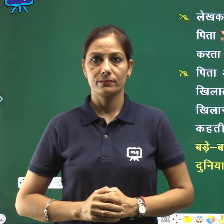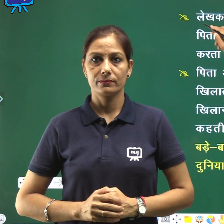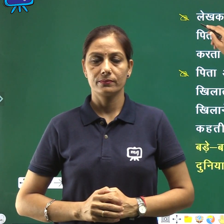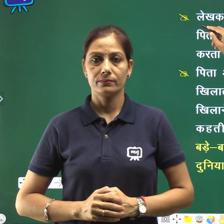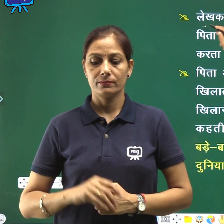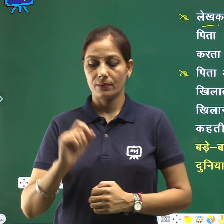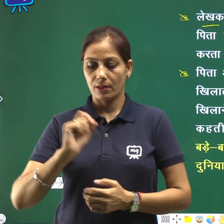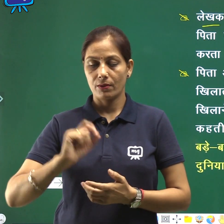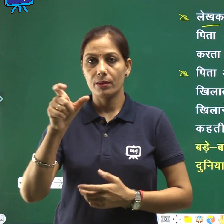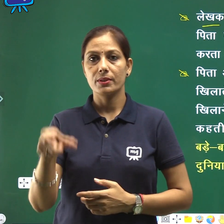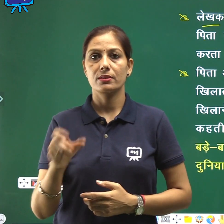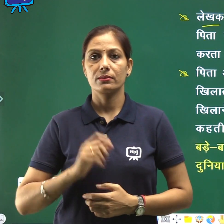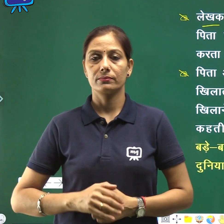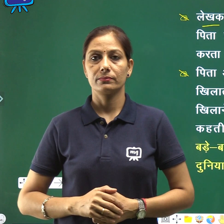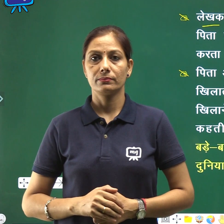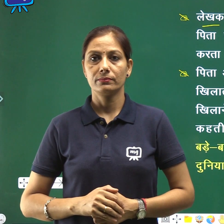लेखक